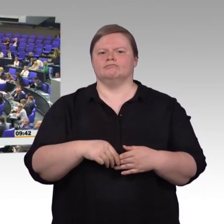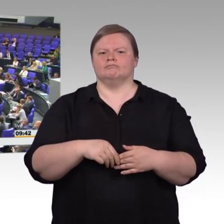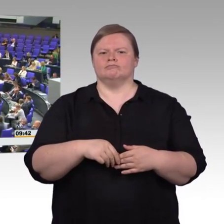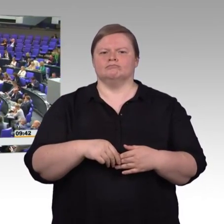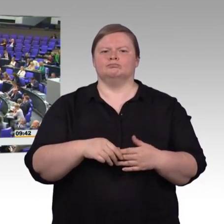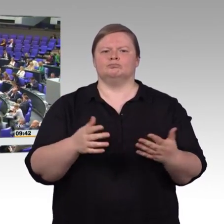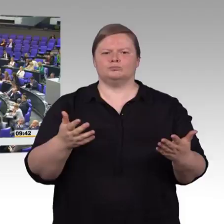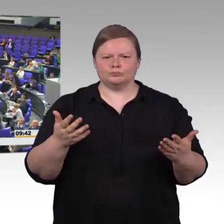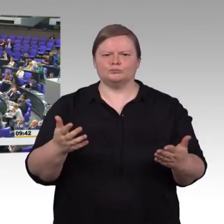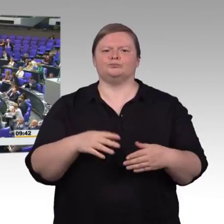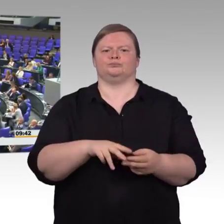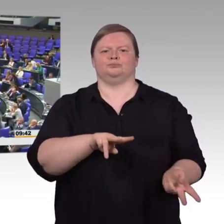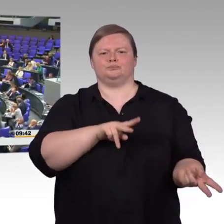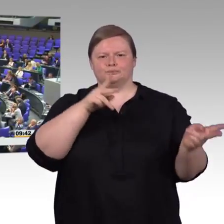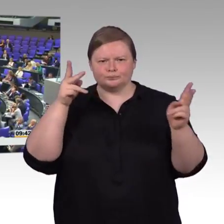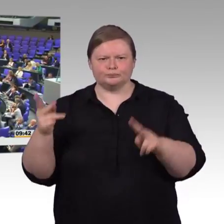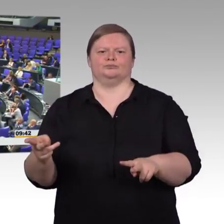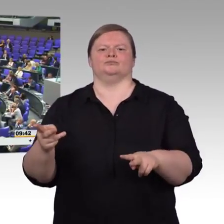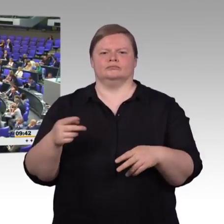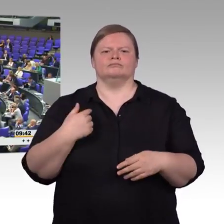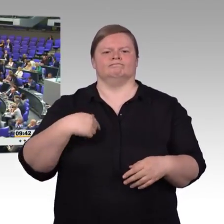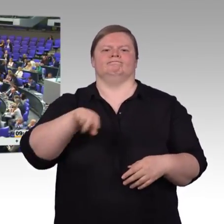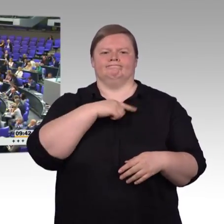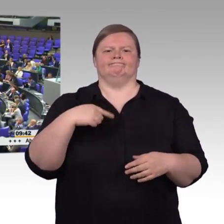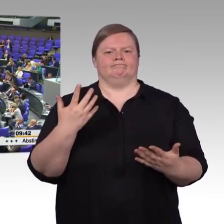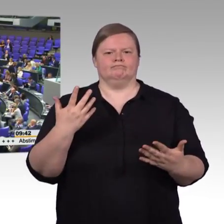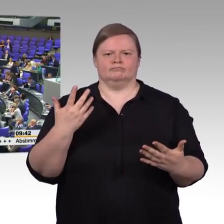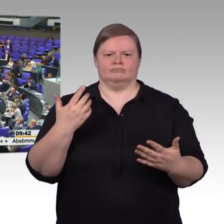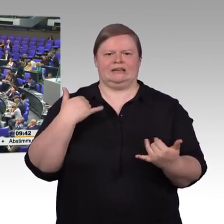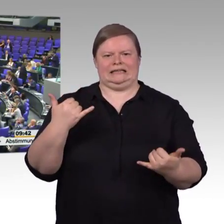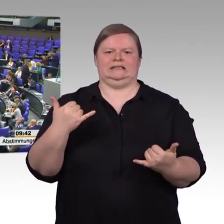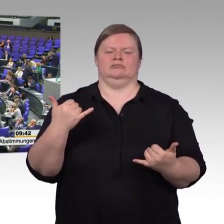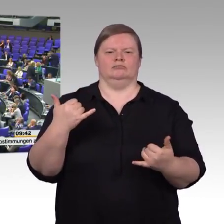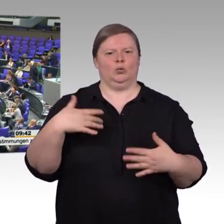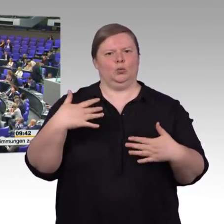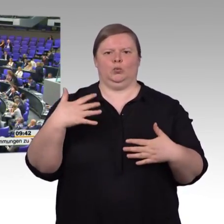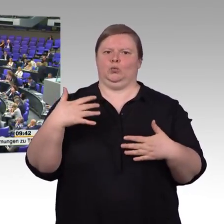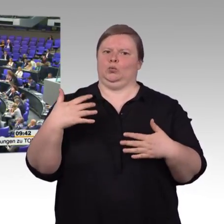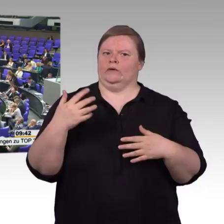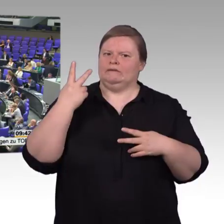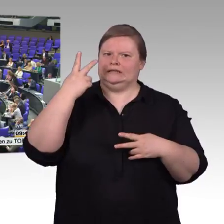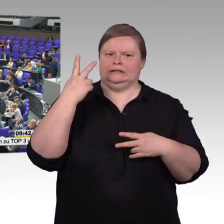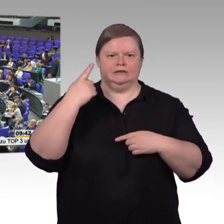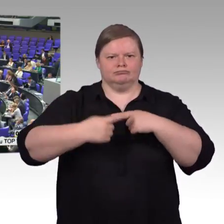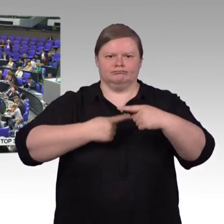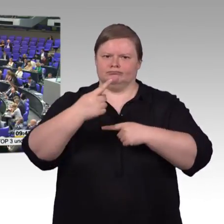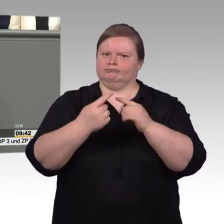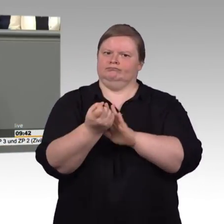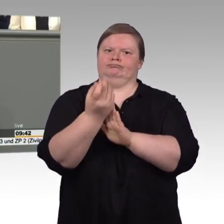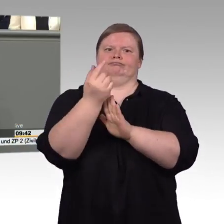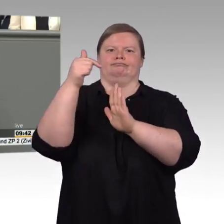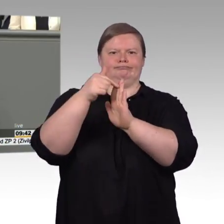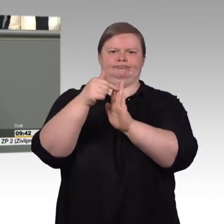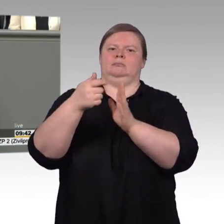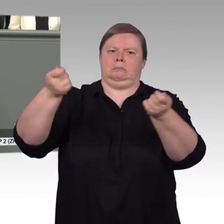Und deswegen freue ich mich auch sehr, dass heute auch der Vorstand des Verbraucherzentralen Bundesverbands, Klaus Müller, hier dieser